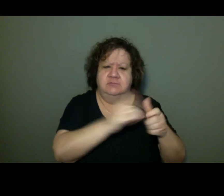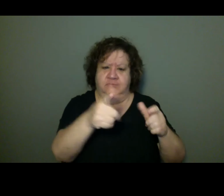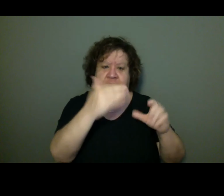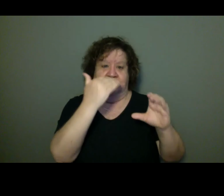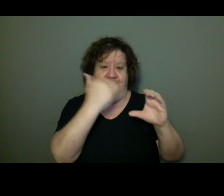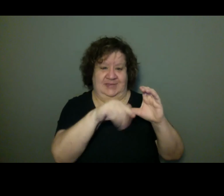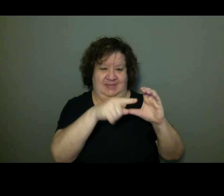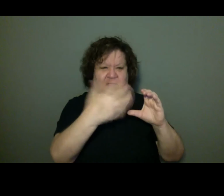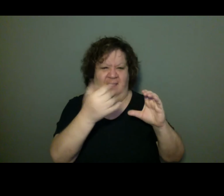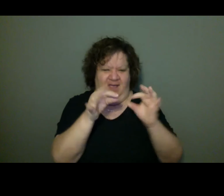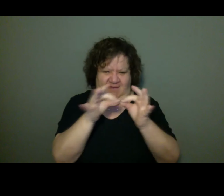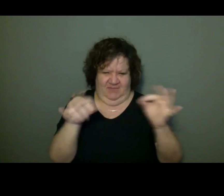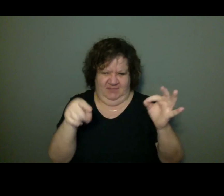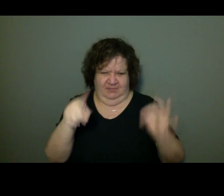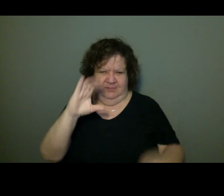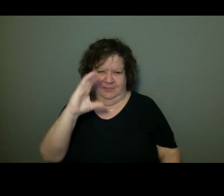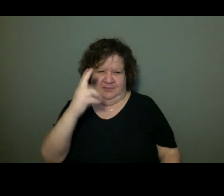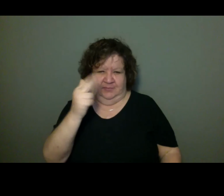video dẫn